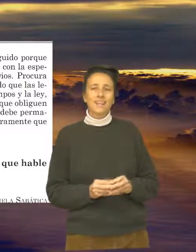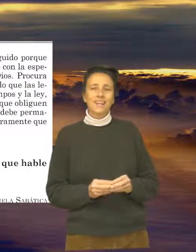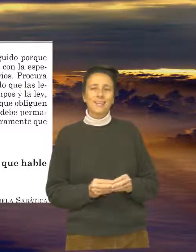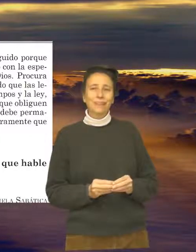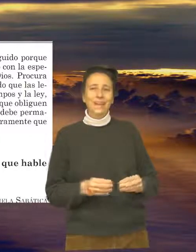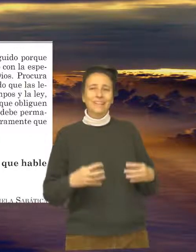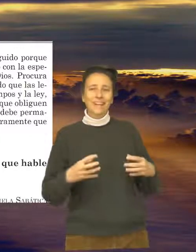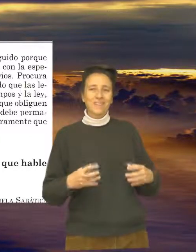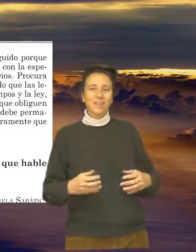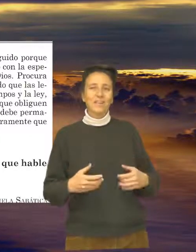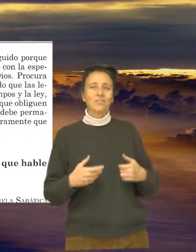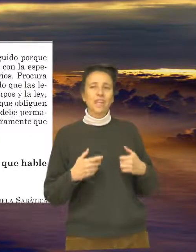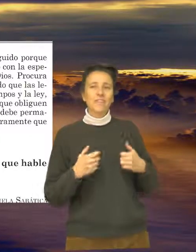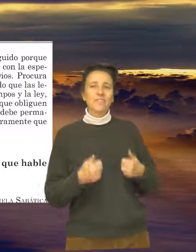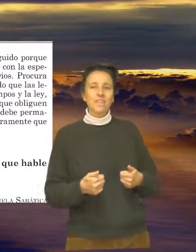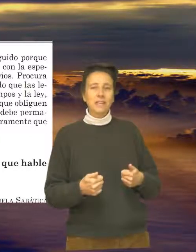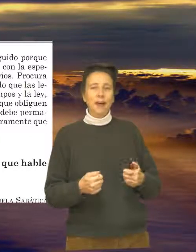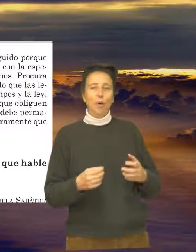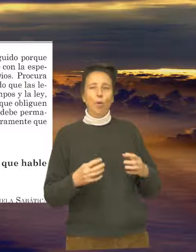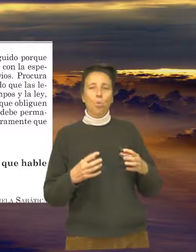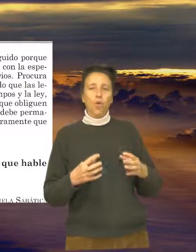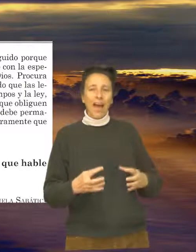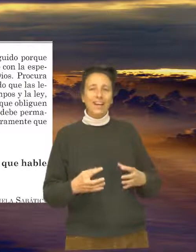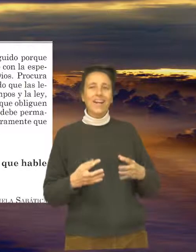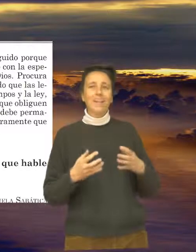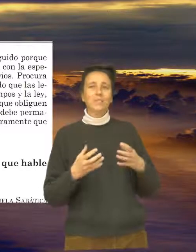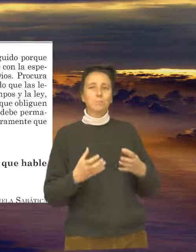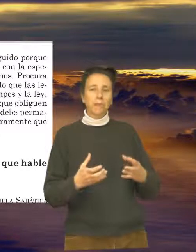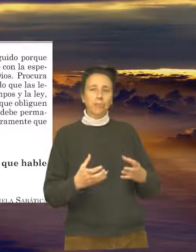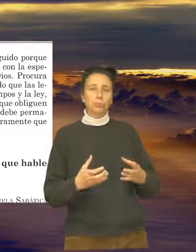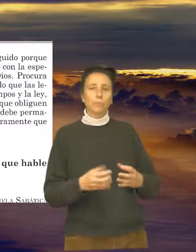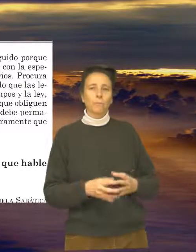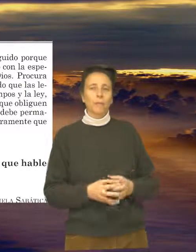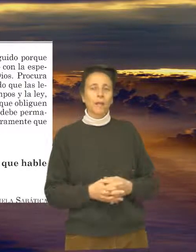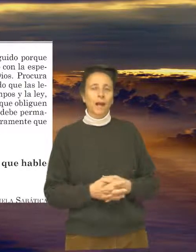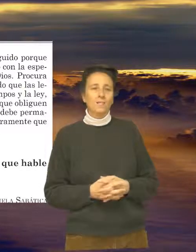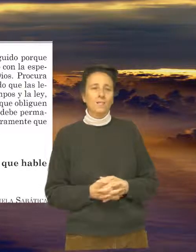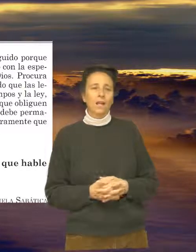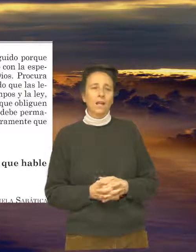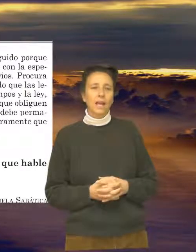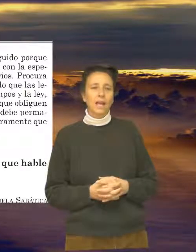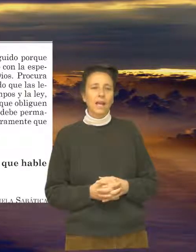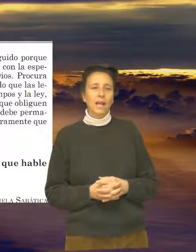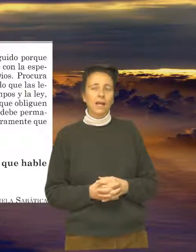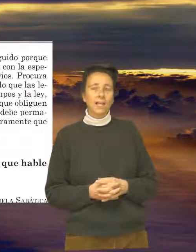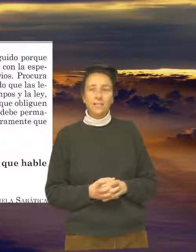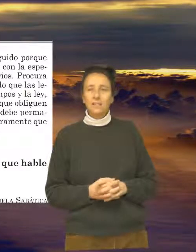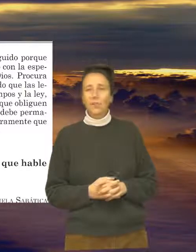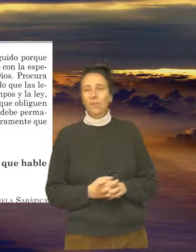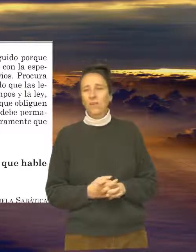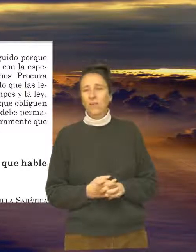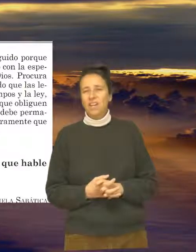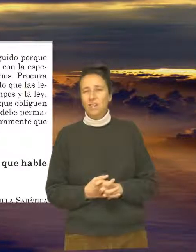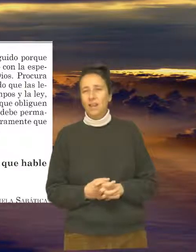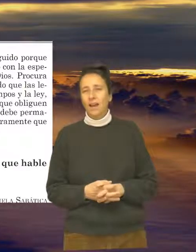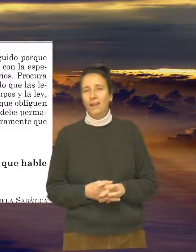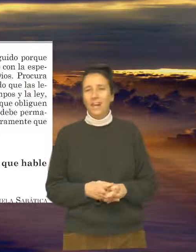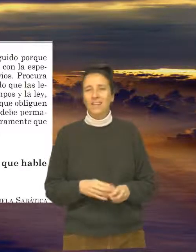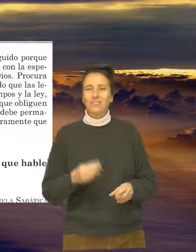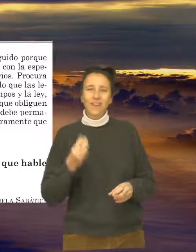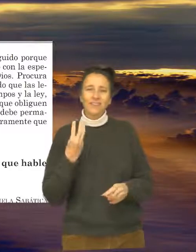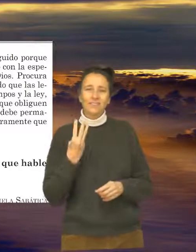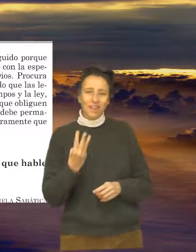en griego, significa transferencia de vida o dar el espíritu. Así que esta segunda